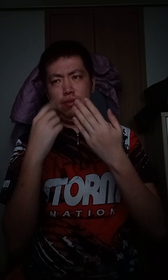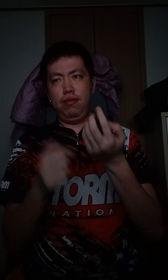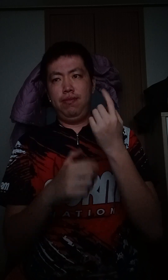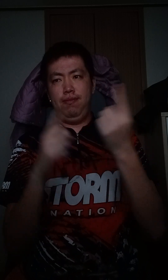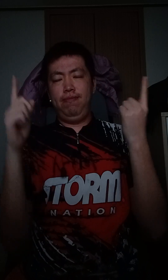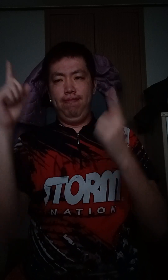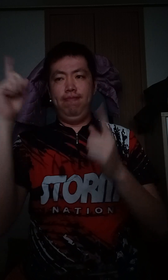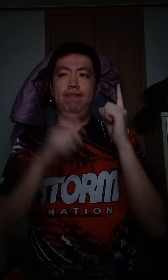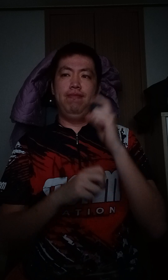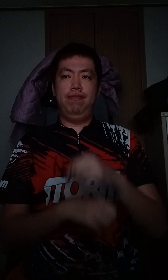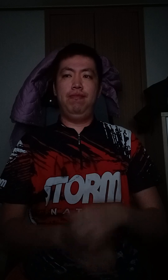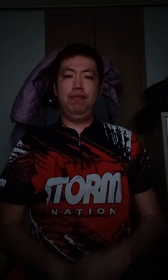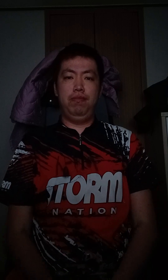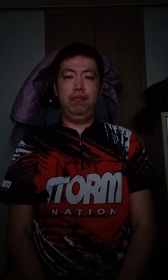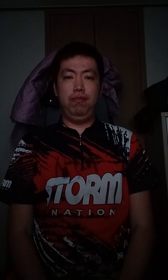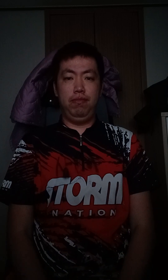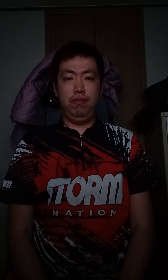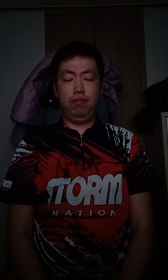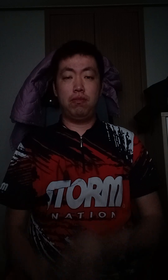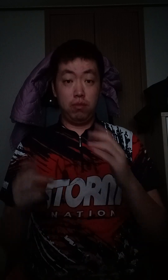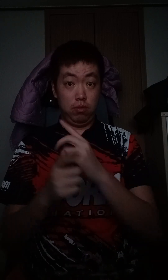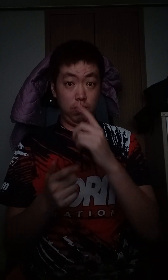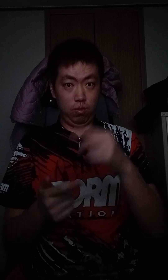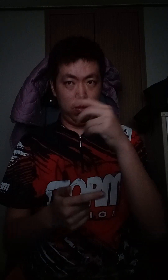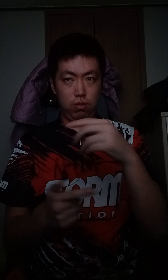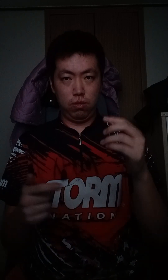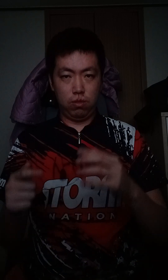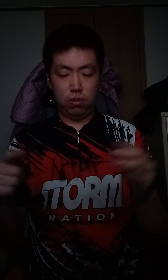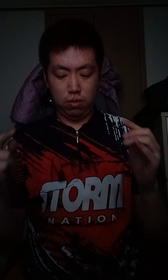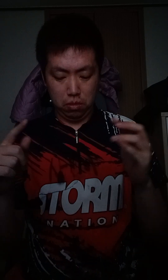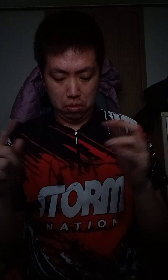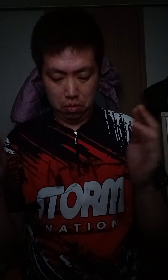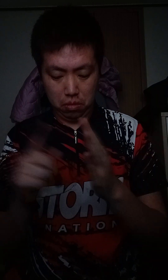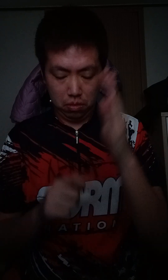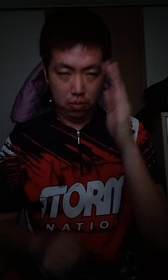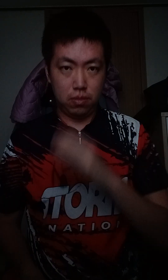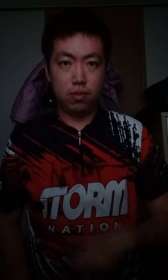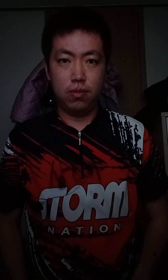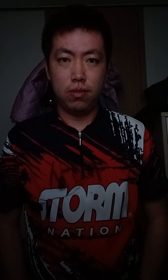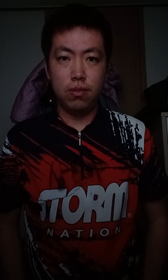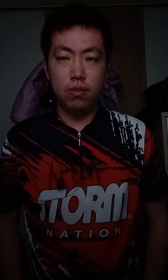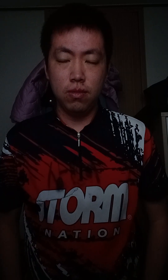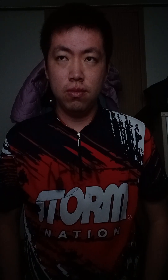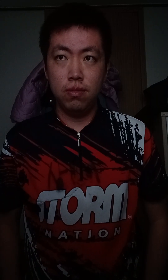피해가 발생했습니다. 소방당국은 정확한 화재 원인을 조사하고 있습니다.